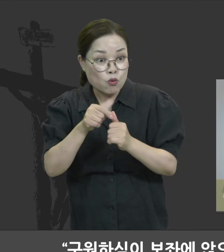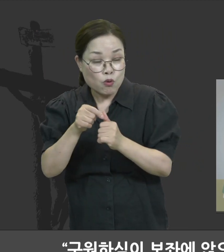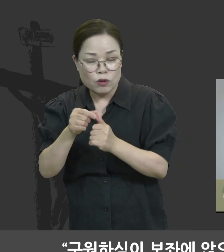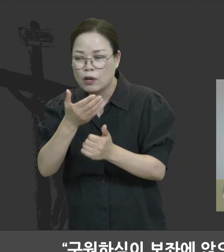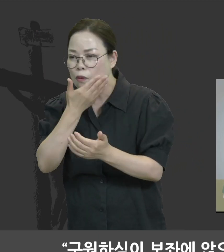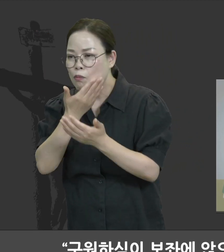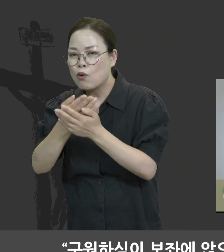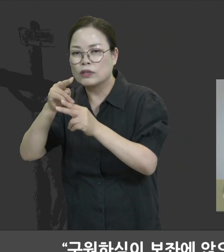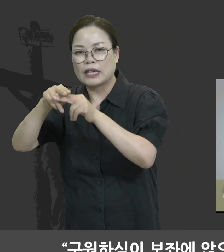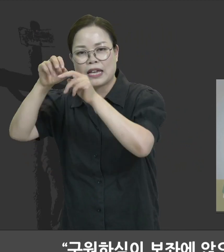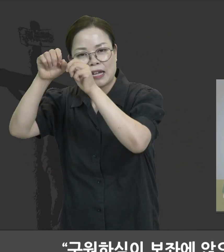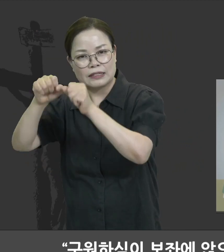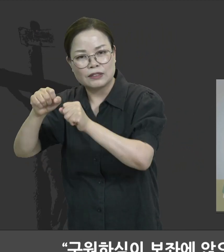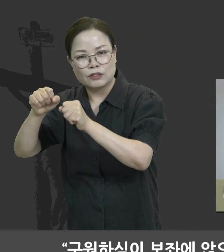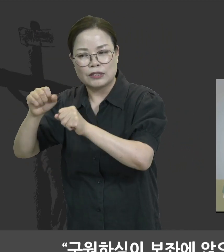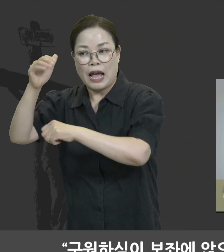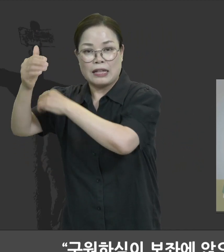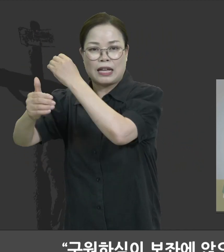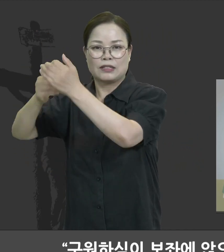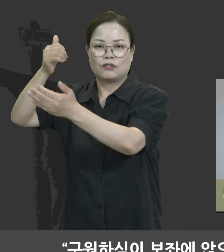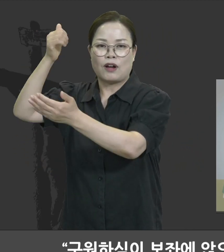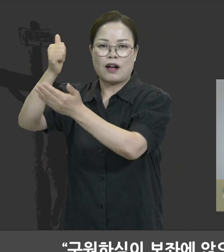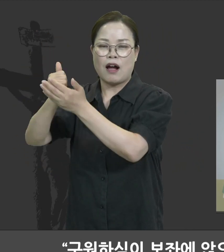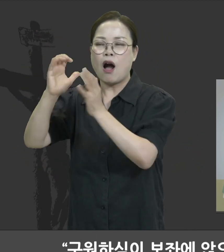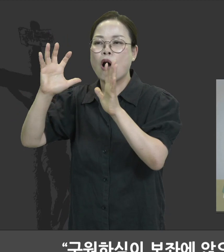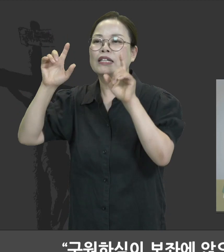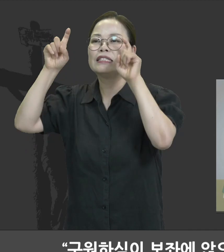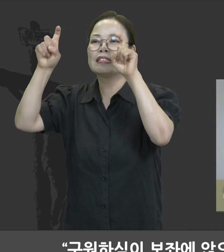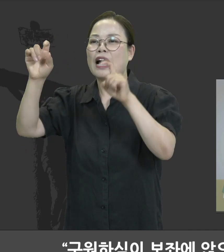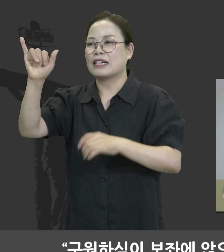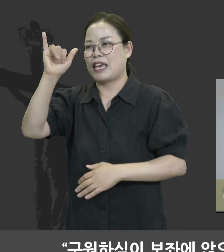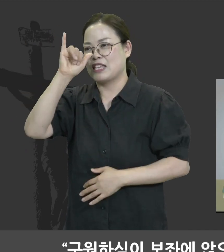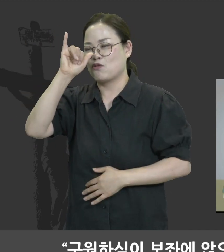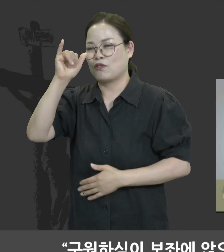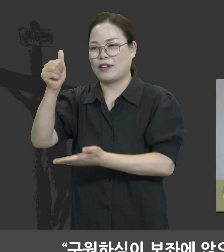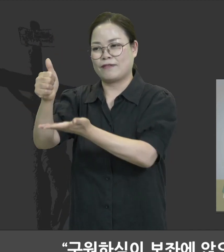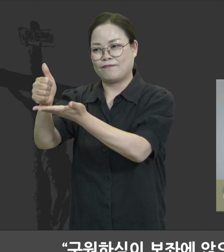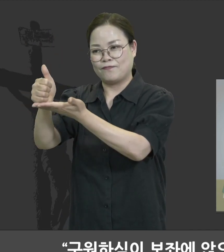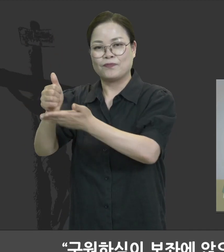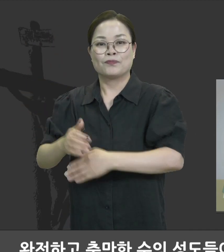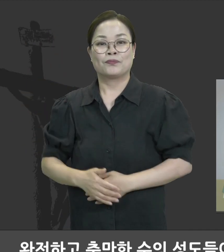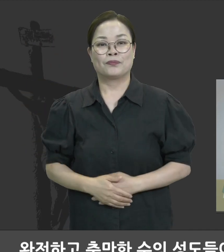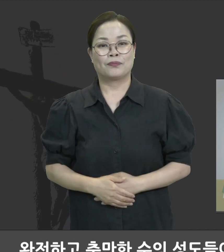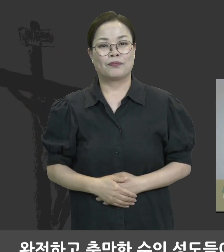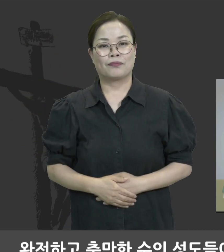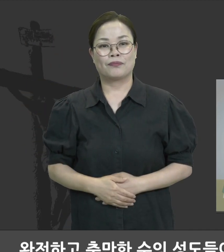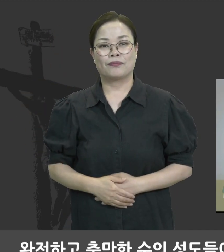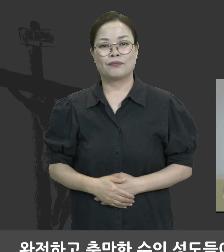구원하심이 보좌에 앉으신 우리 하나님과 어린 양에게 있도다.